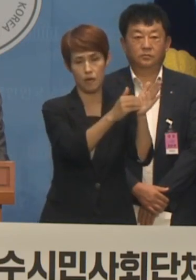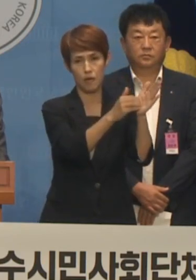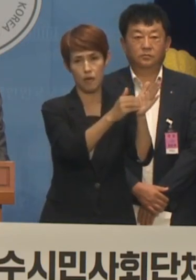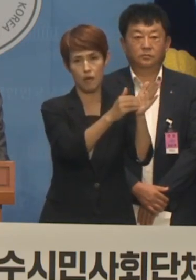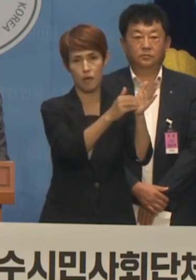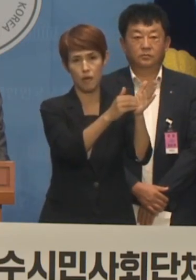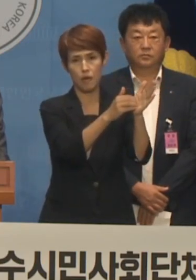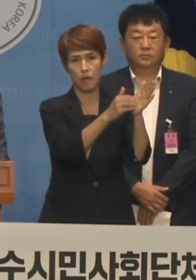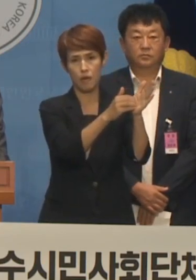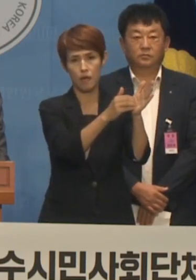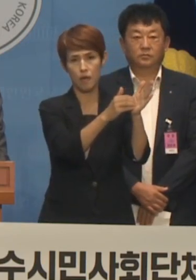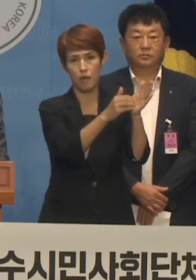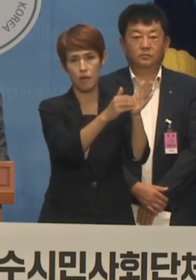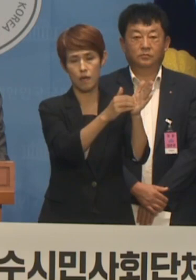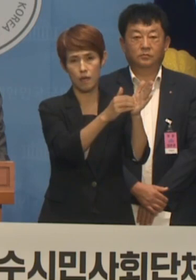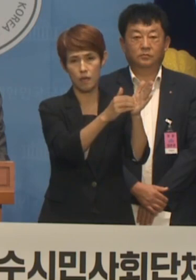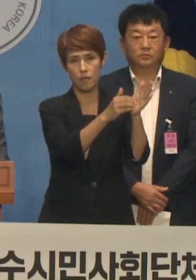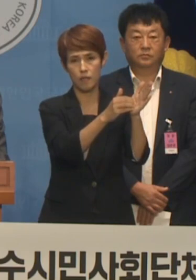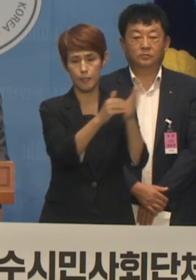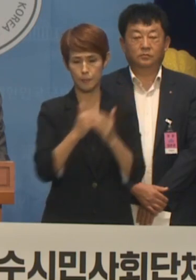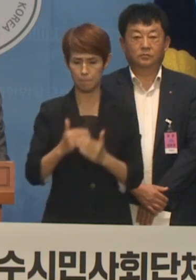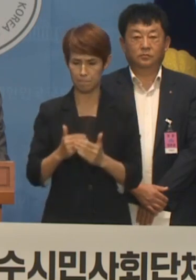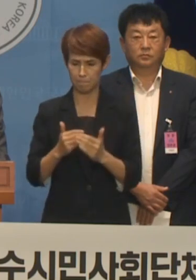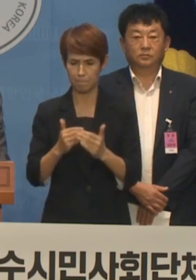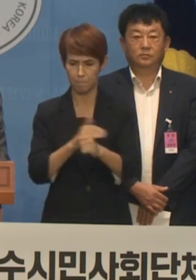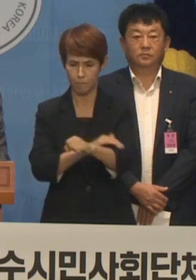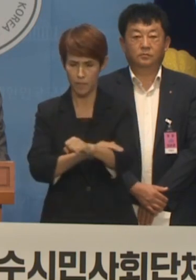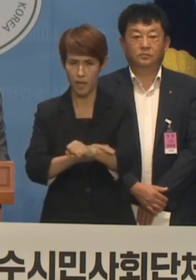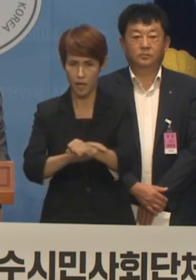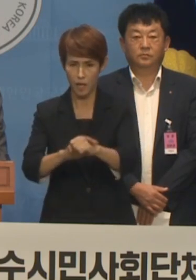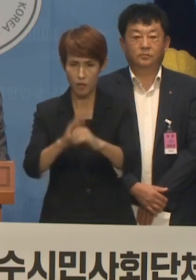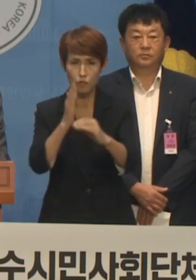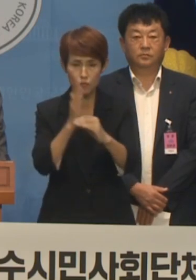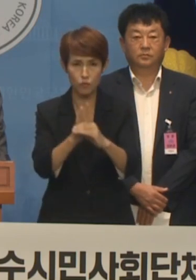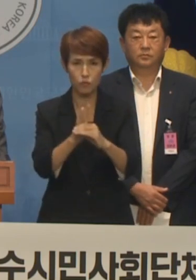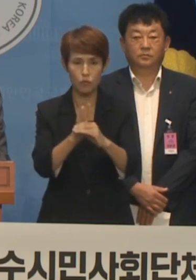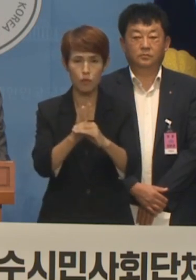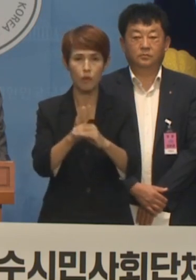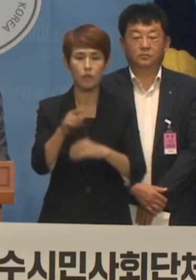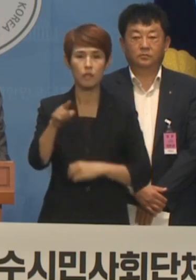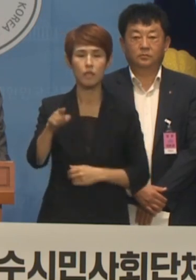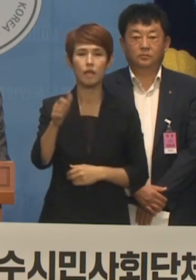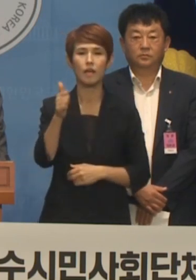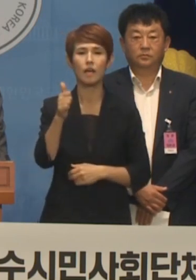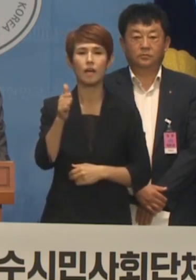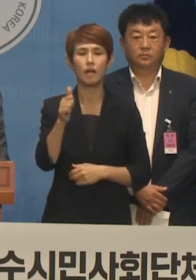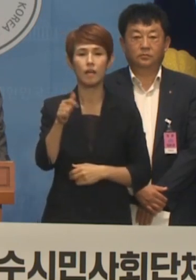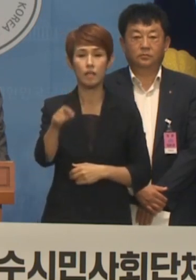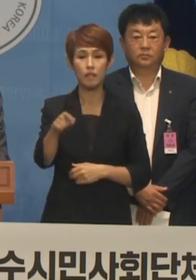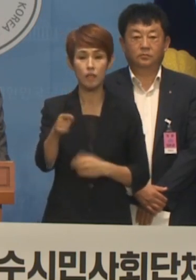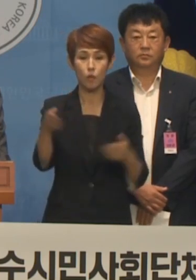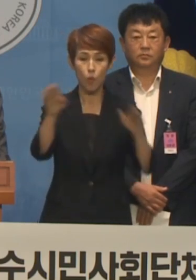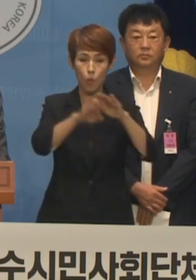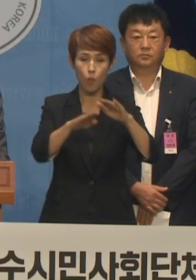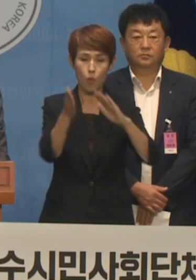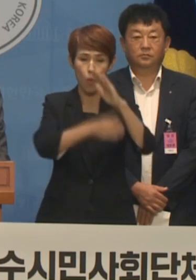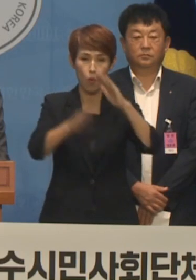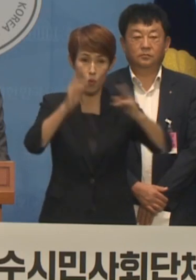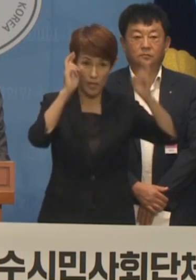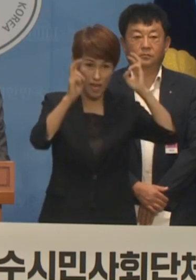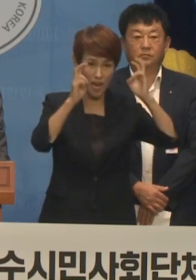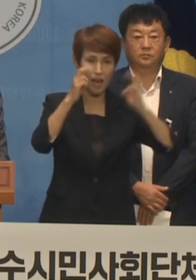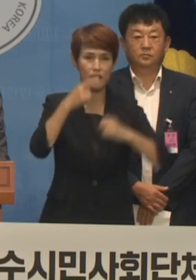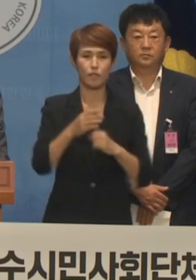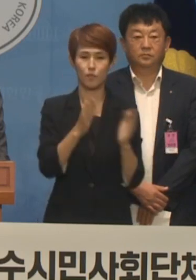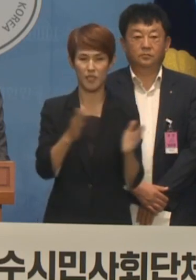본 궤도를 찾게 되었습니다. 여수 광양 항만공사는 1년여의 준비 끝에 현재 사후